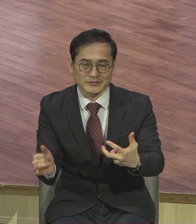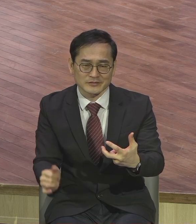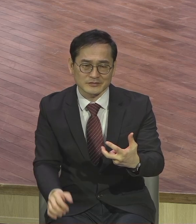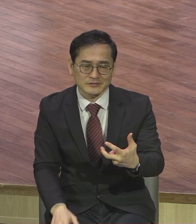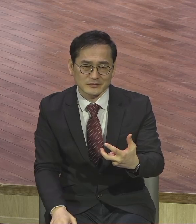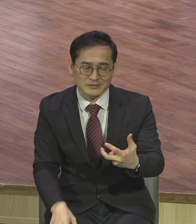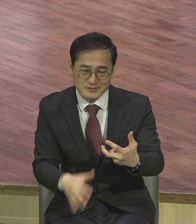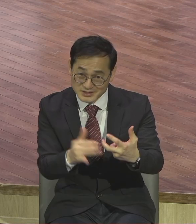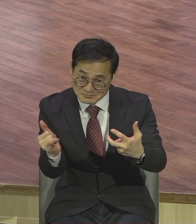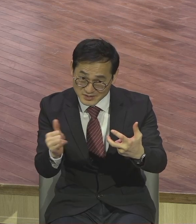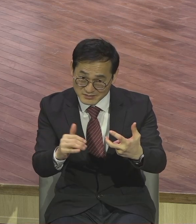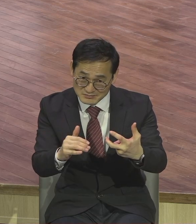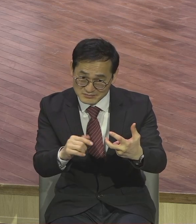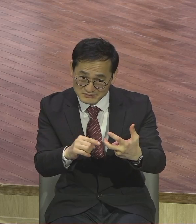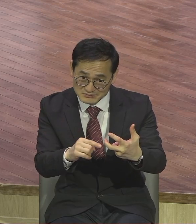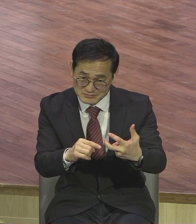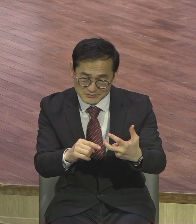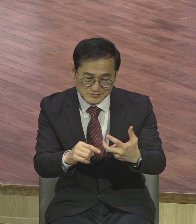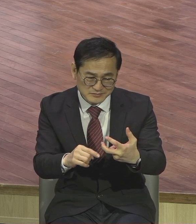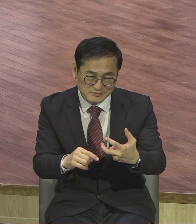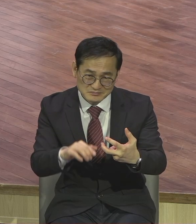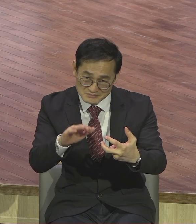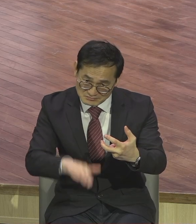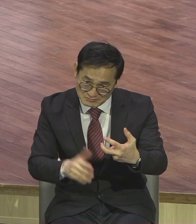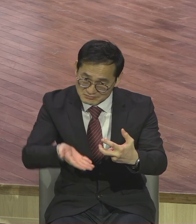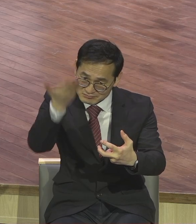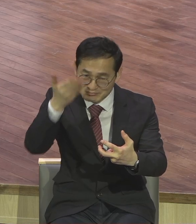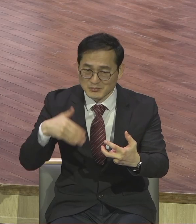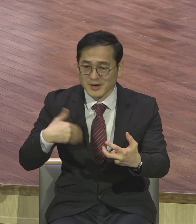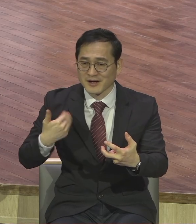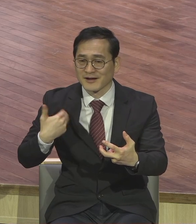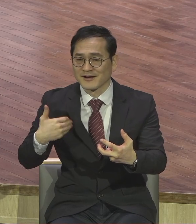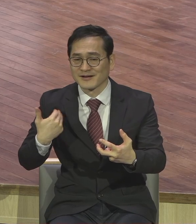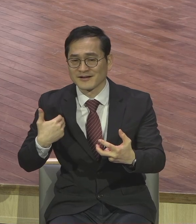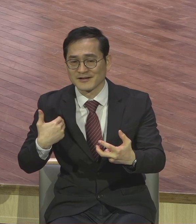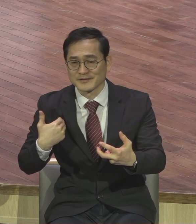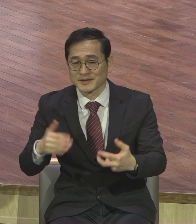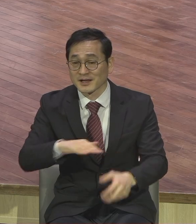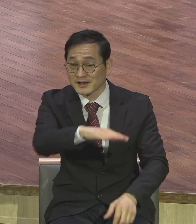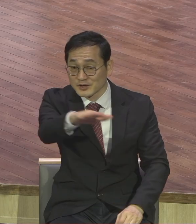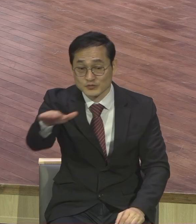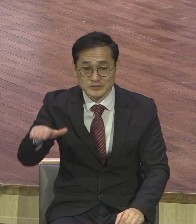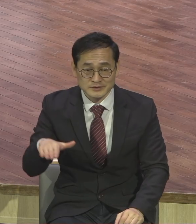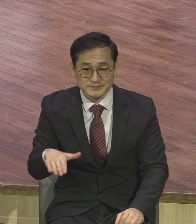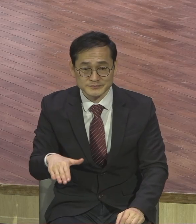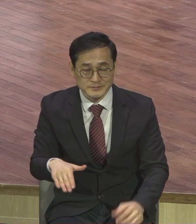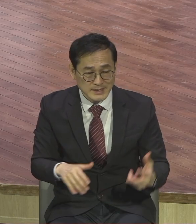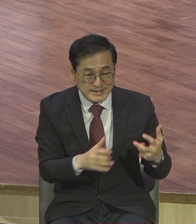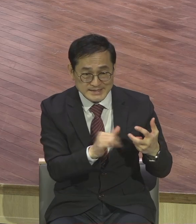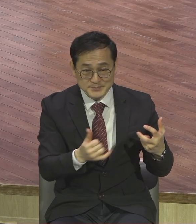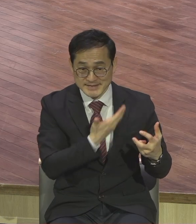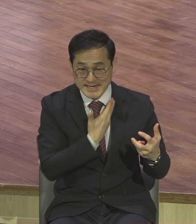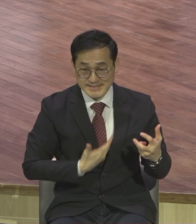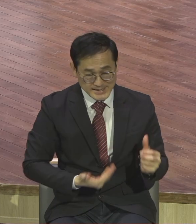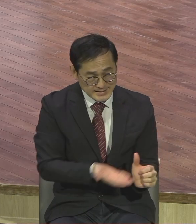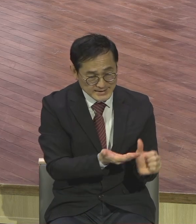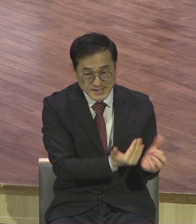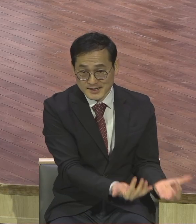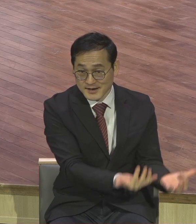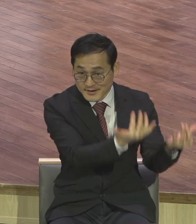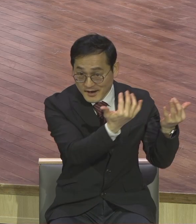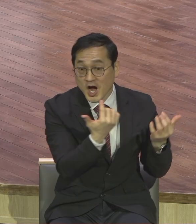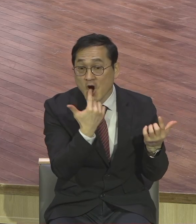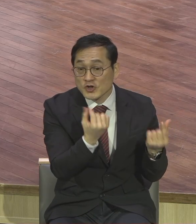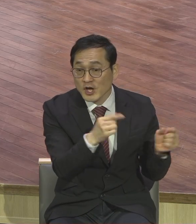70명이 될 수도 있고 70곳이 될 수도 있겠지요. 쉽게 설명하면 여러분이 성경의 70인 제자처럼